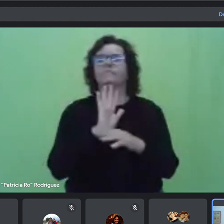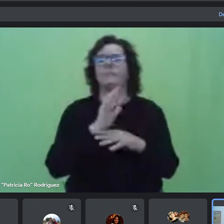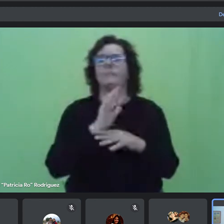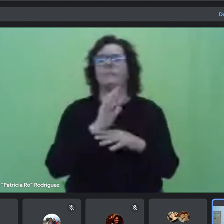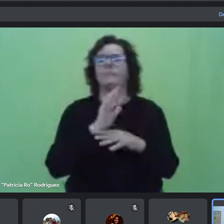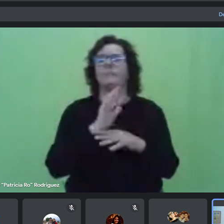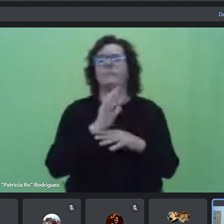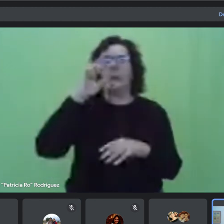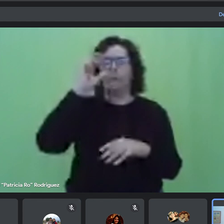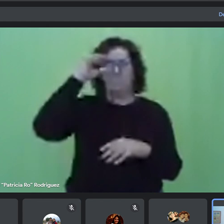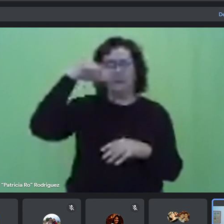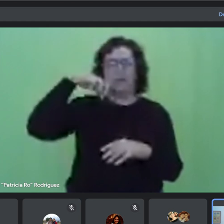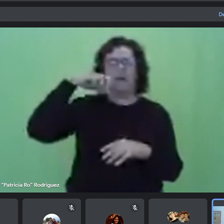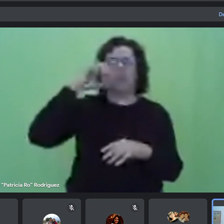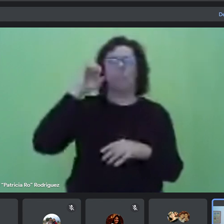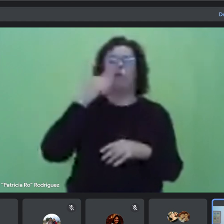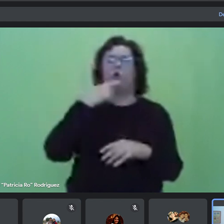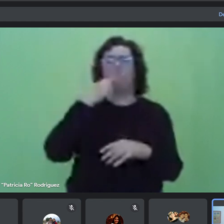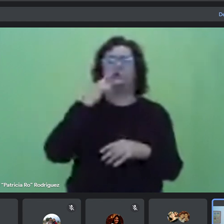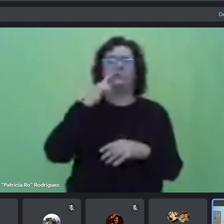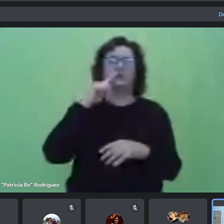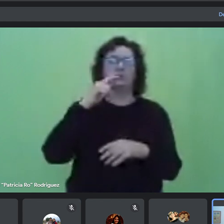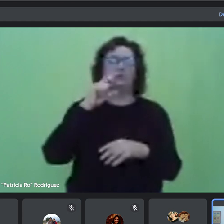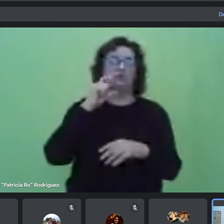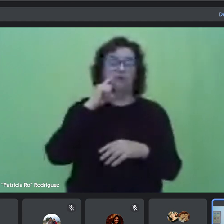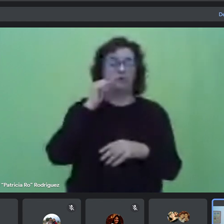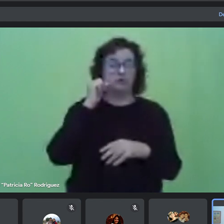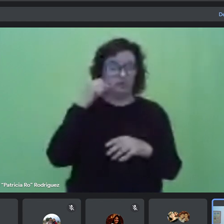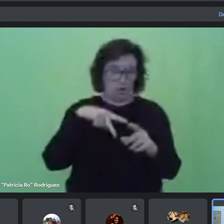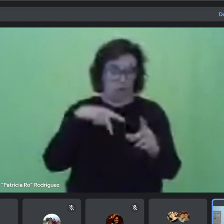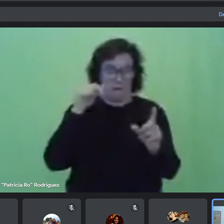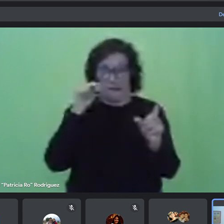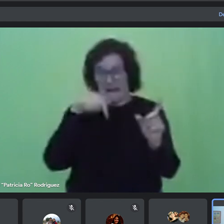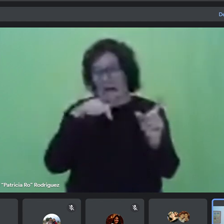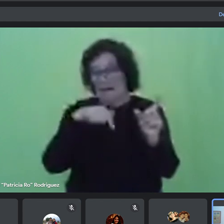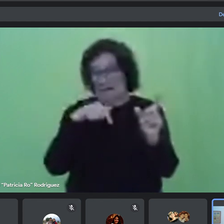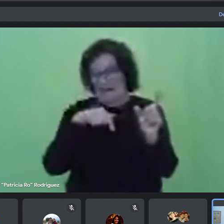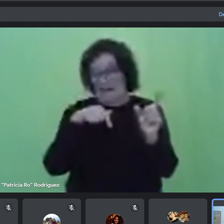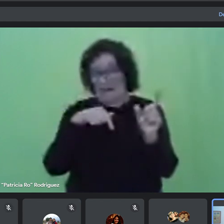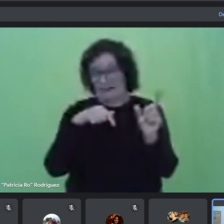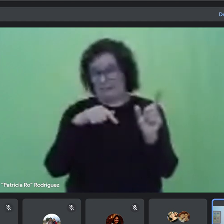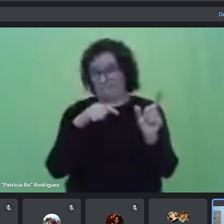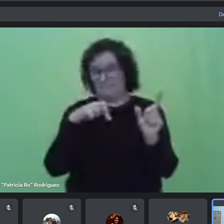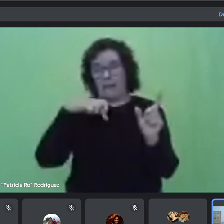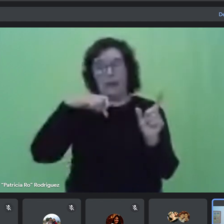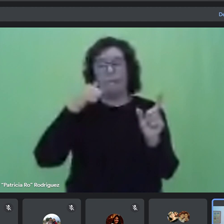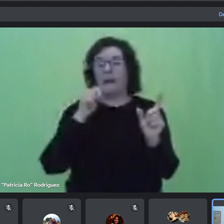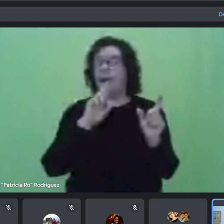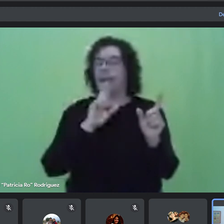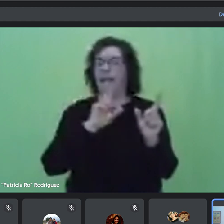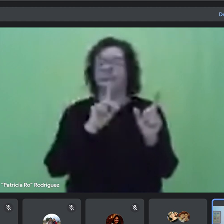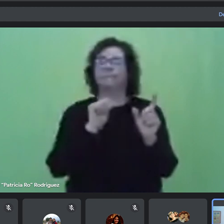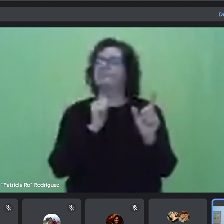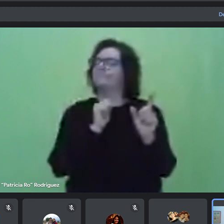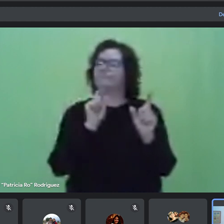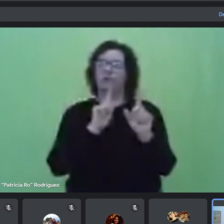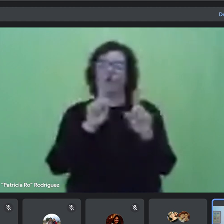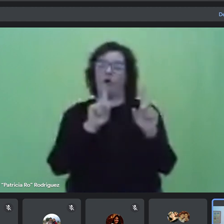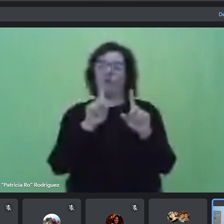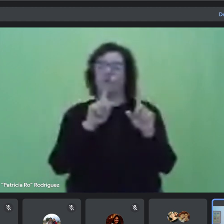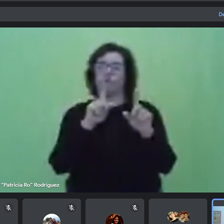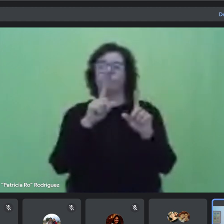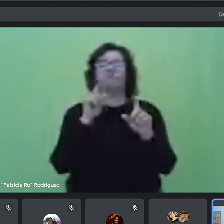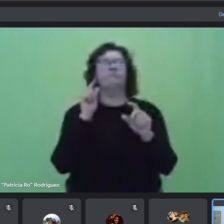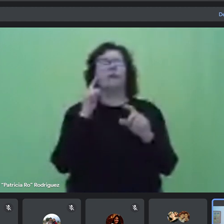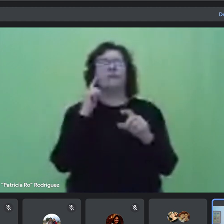apunte. Acá no sería para, porque el desafío es hacer esto y lo otro,